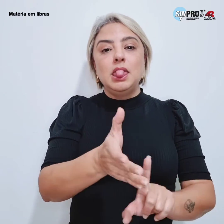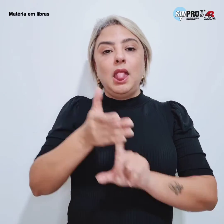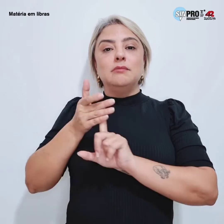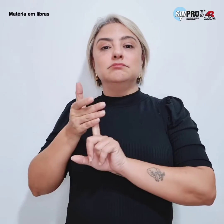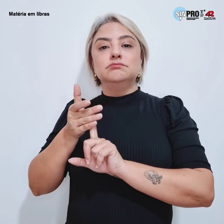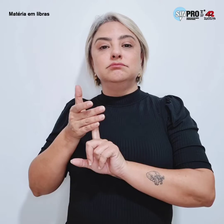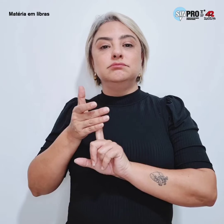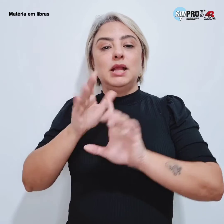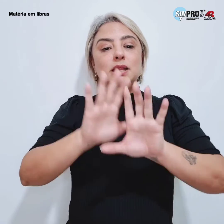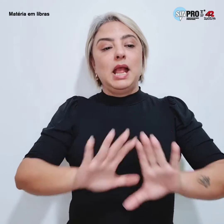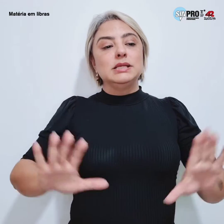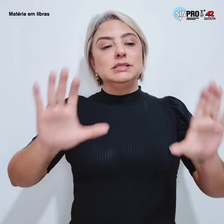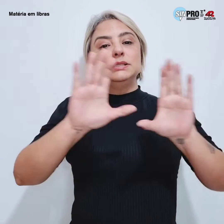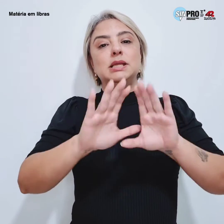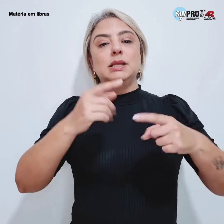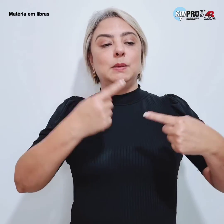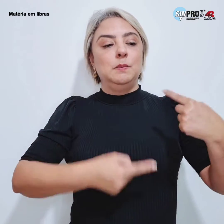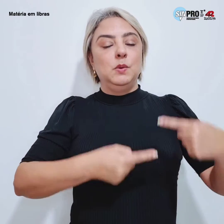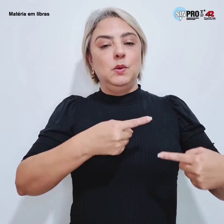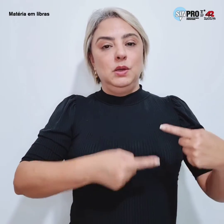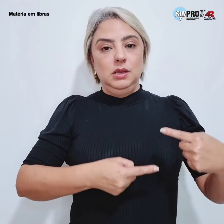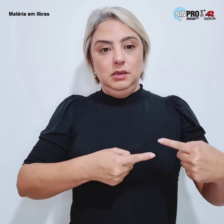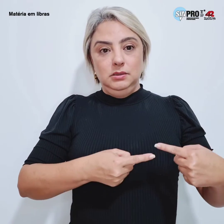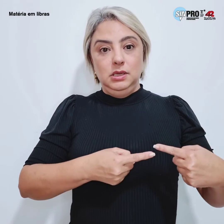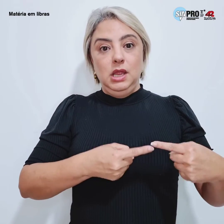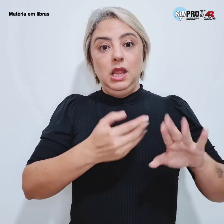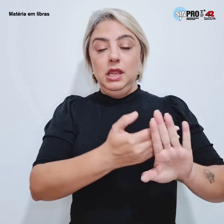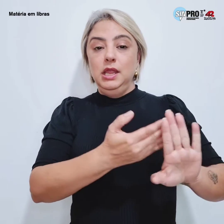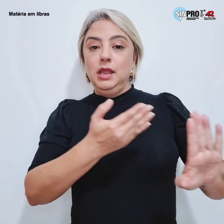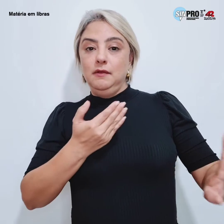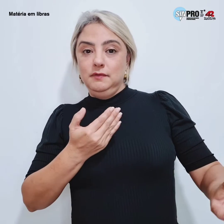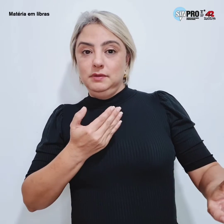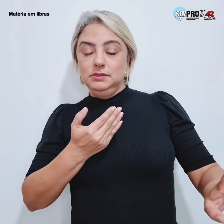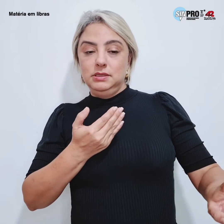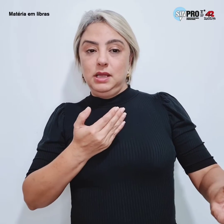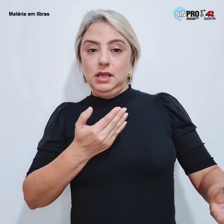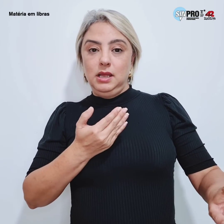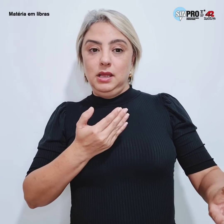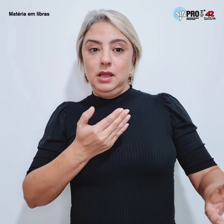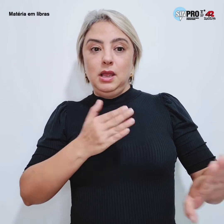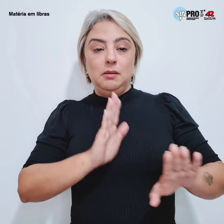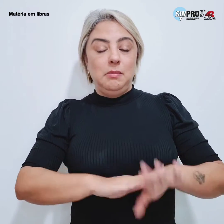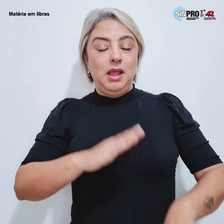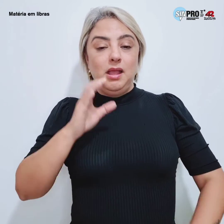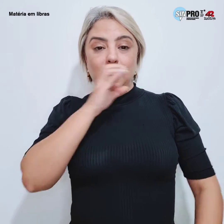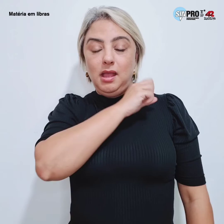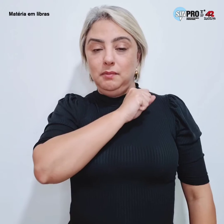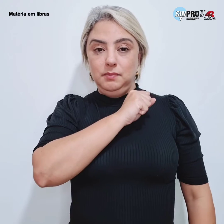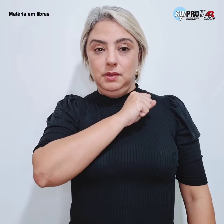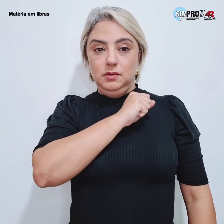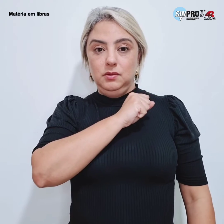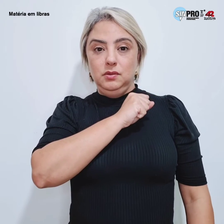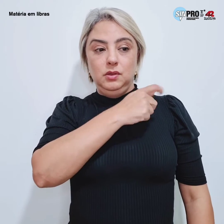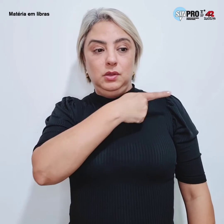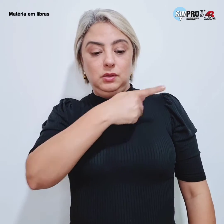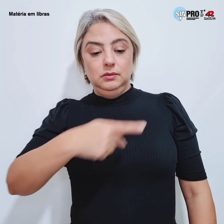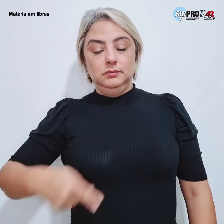cena política e de se afastarem o mais depressa possível do presidente da República.